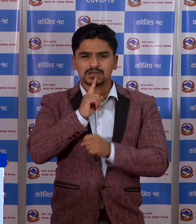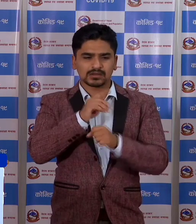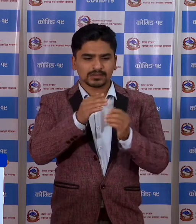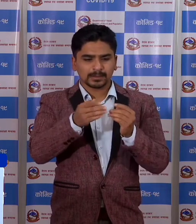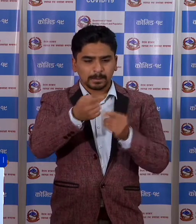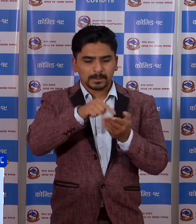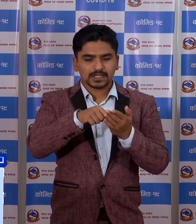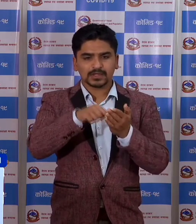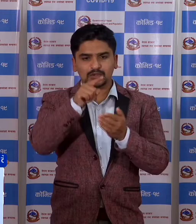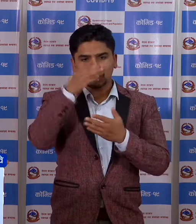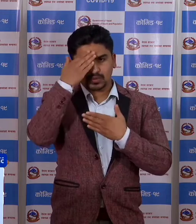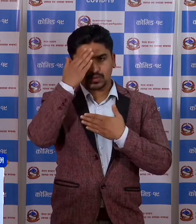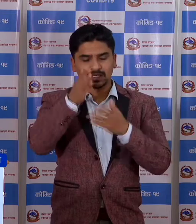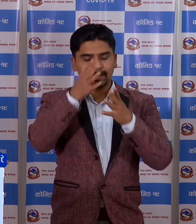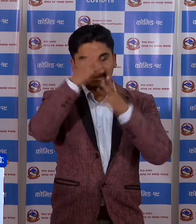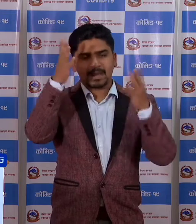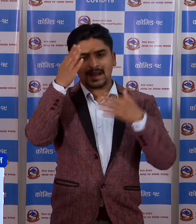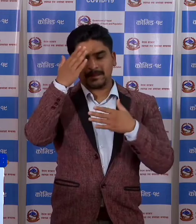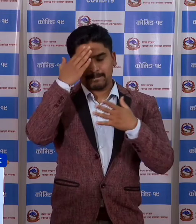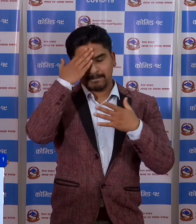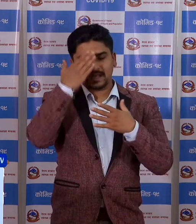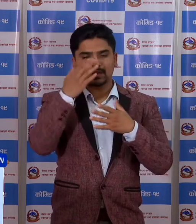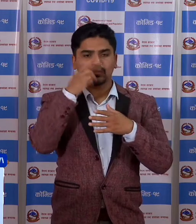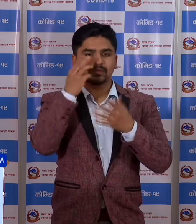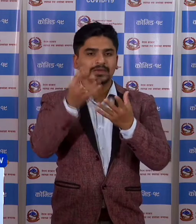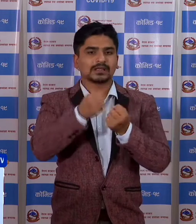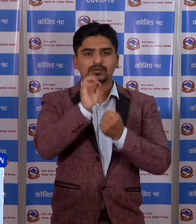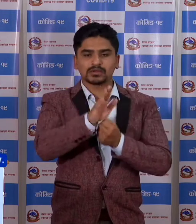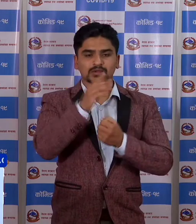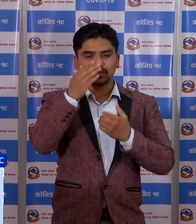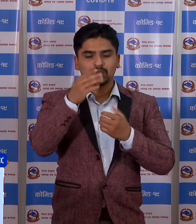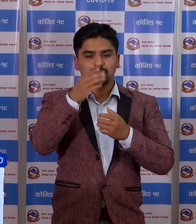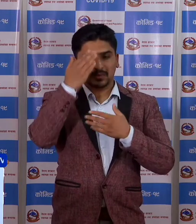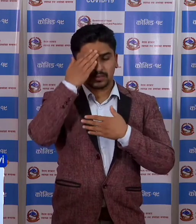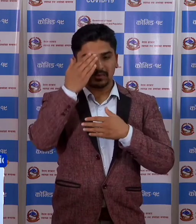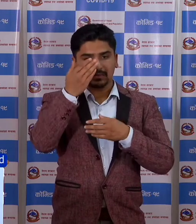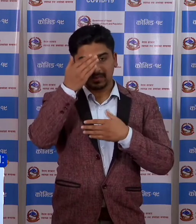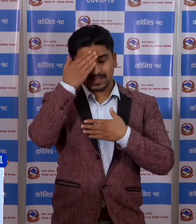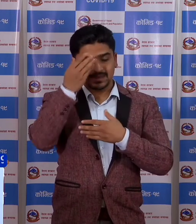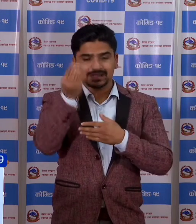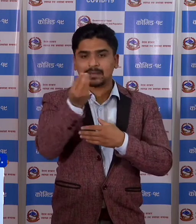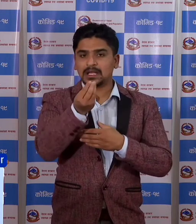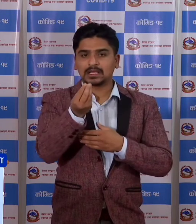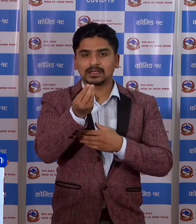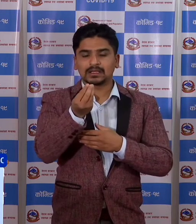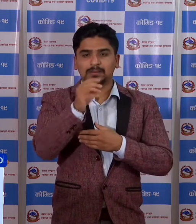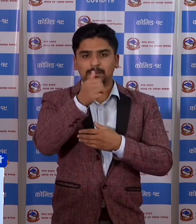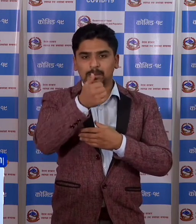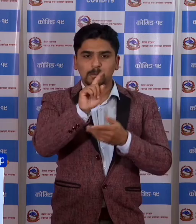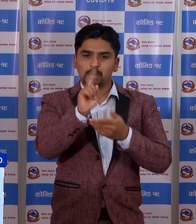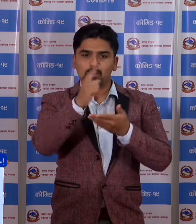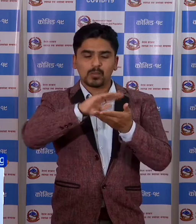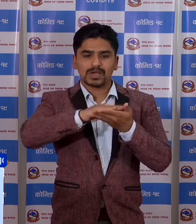दुई तिन वर्षको अन्तरालमा यो रोगले एउटा महामारीको रूपै लिएको छ। यो रोगको बिरामीहरू सामान्यत